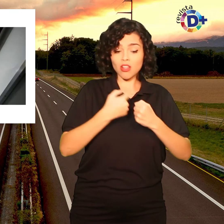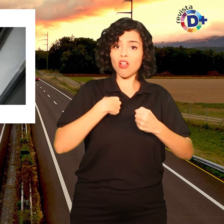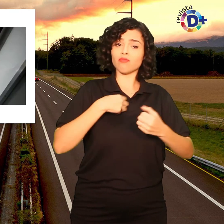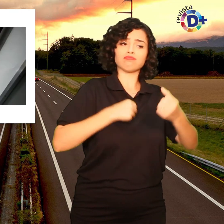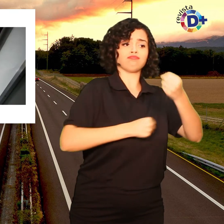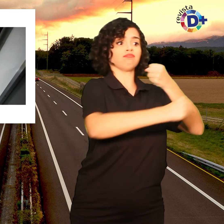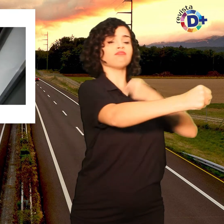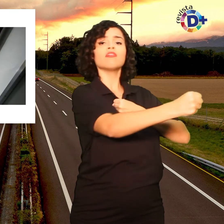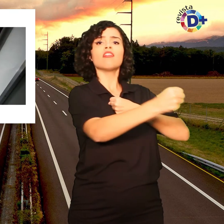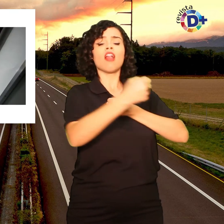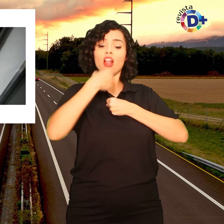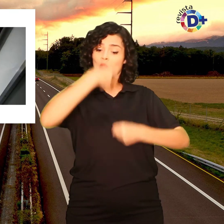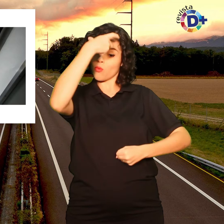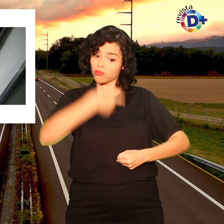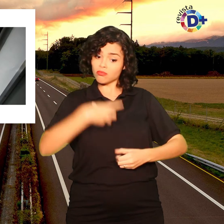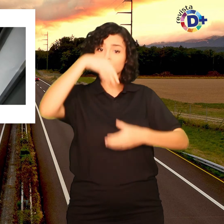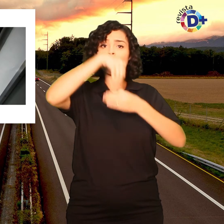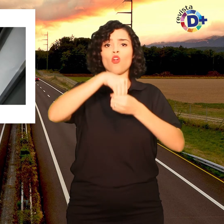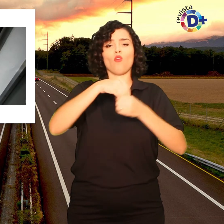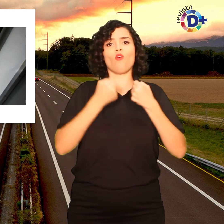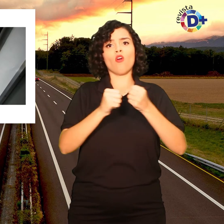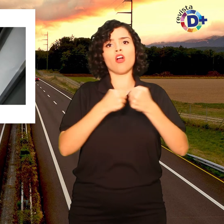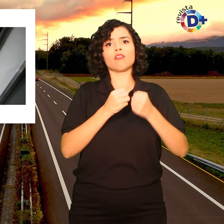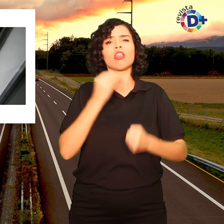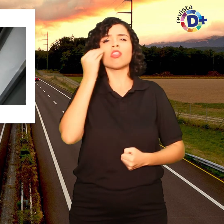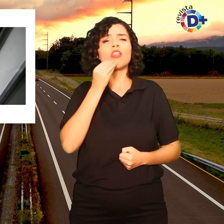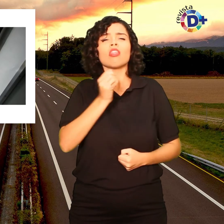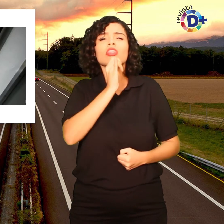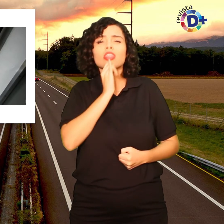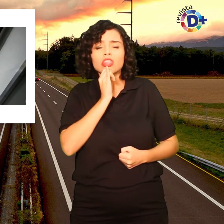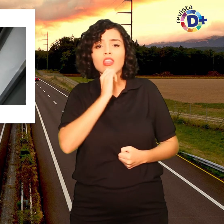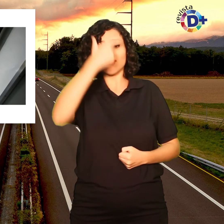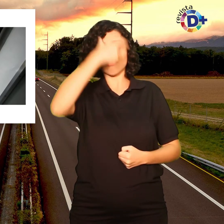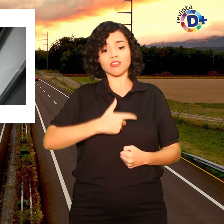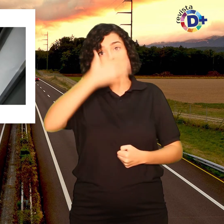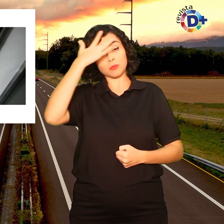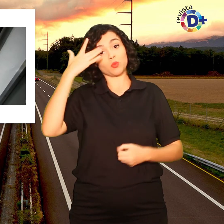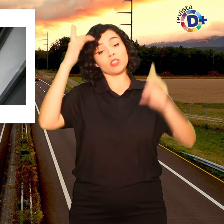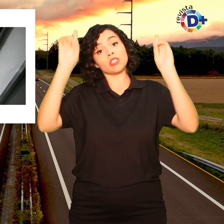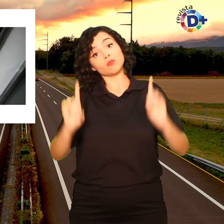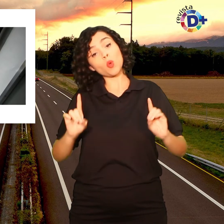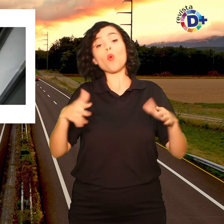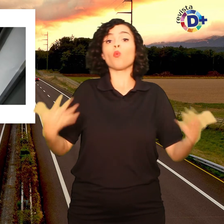transporte público de forma a simular a rotina de pessoas com deficiência e idosos